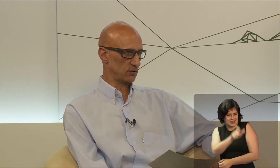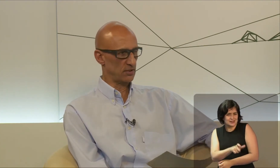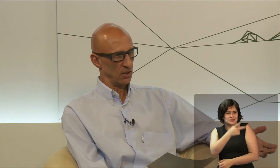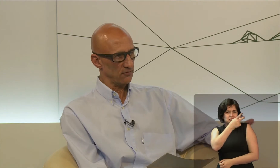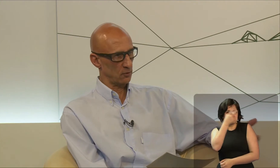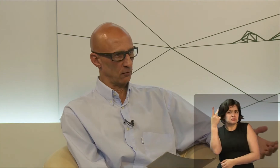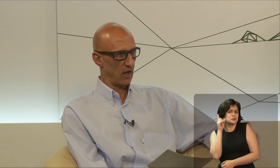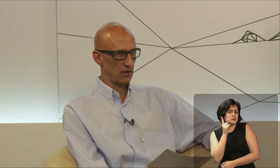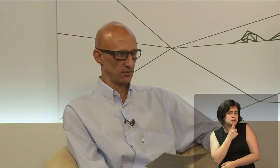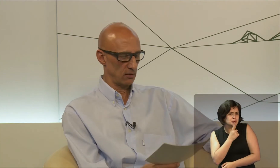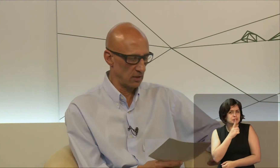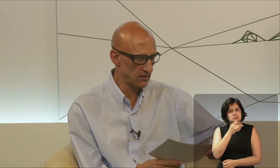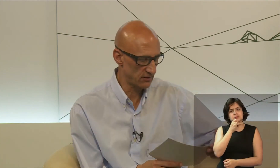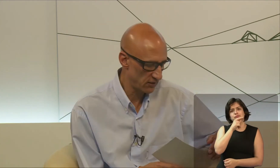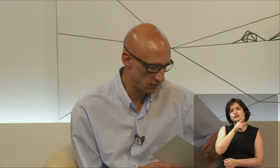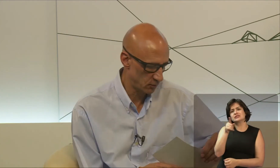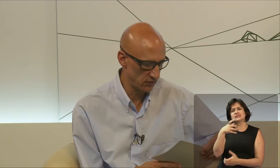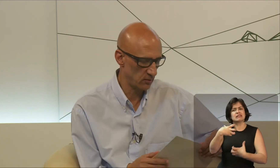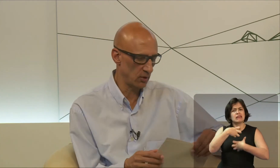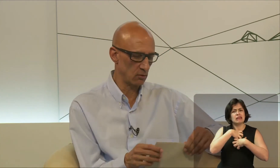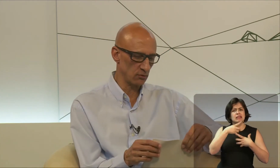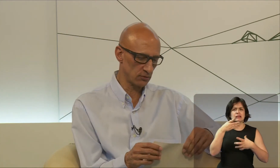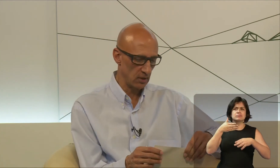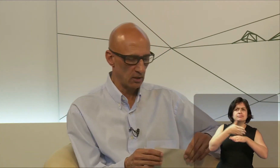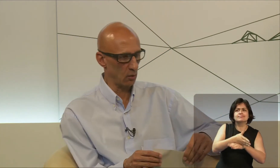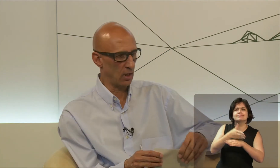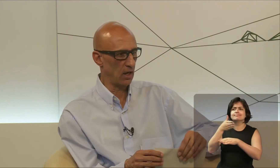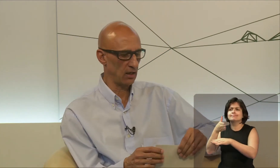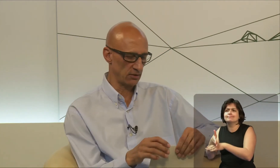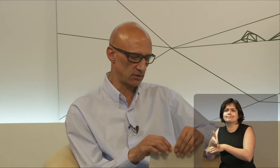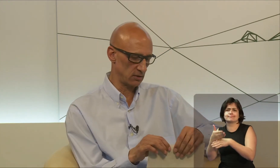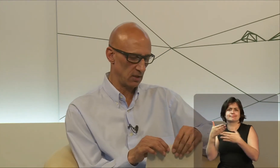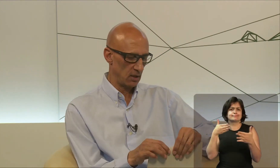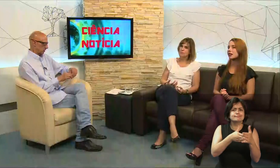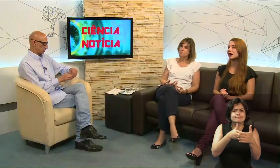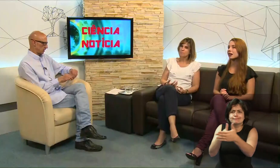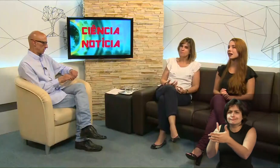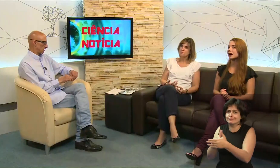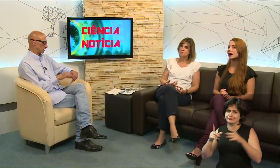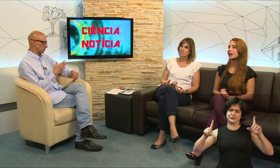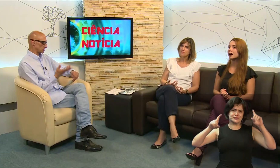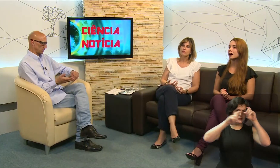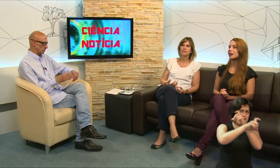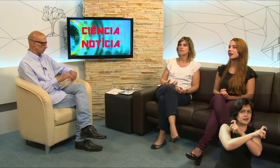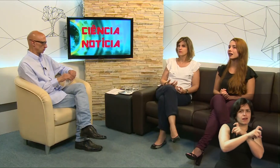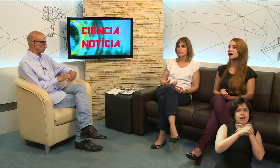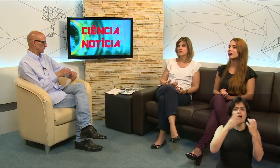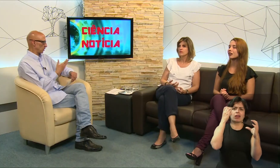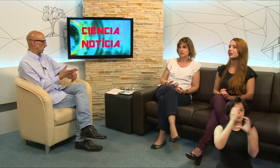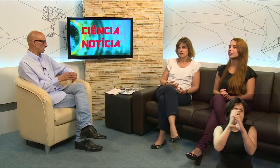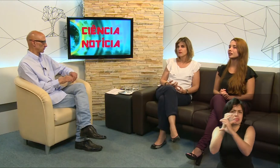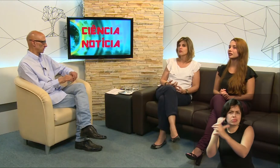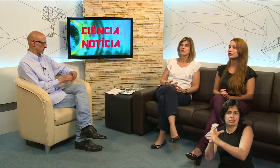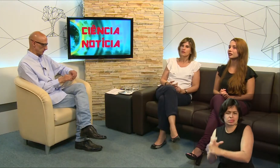têm dificuldades em acesso, por exemplo, em alguns locais, no ensino, no trabalho, ou seja,